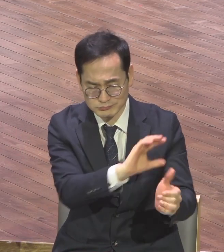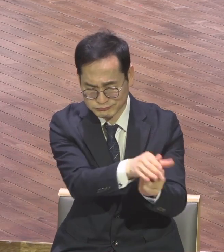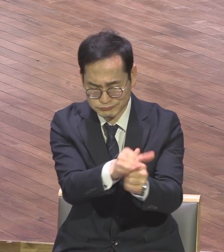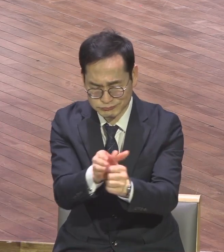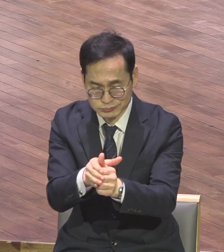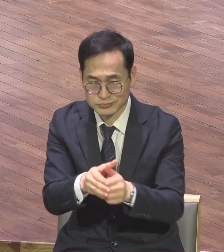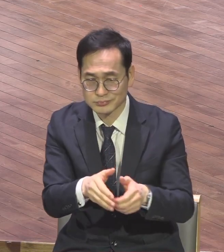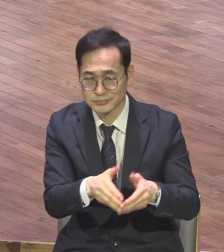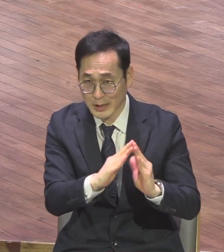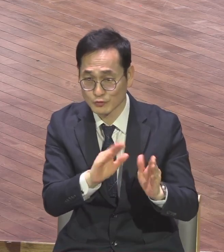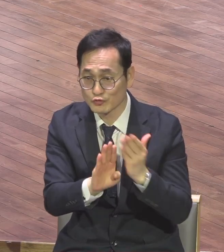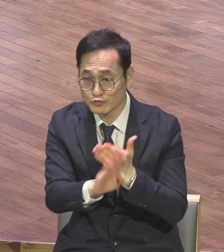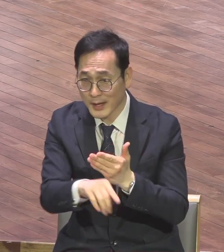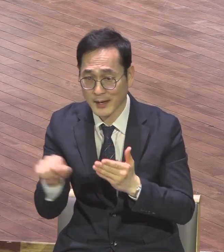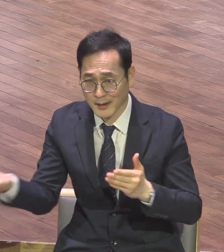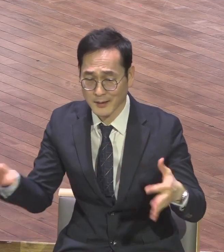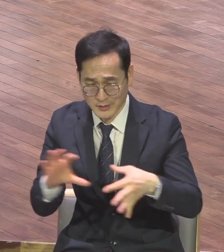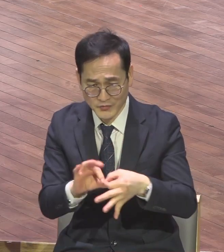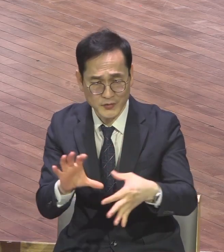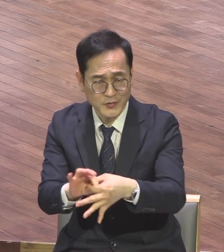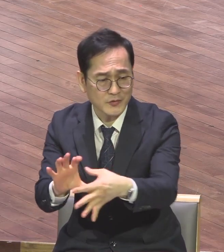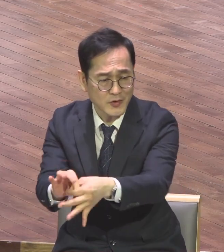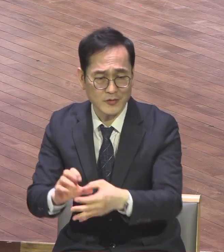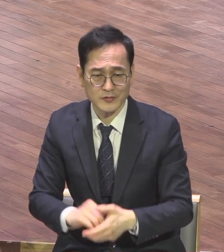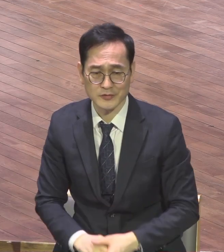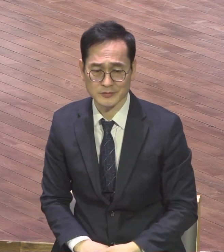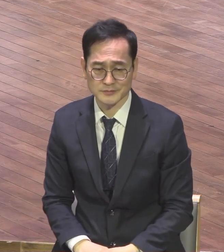아니 목사님 나는 돈이 없어서 기도 못합니까?